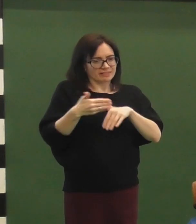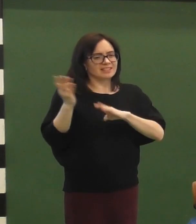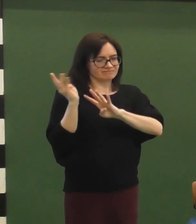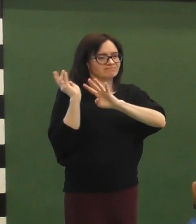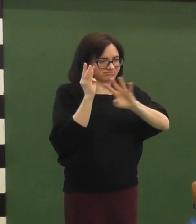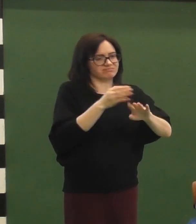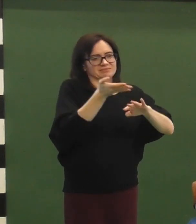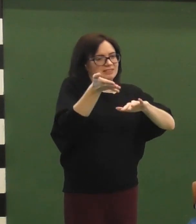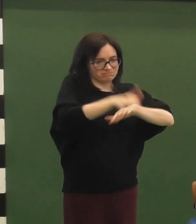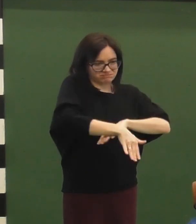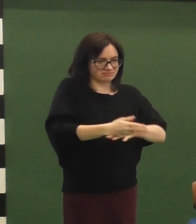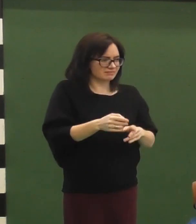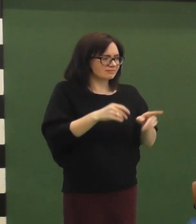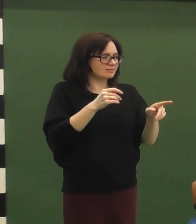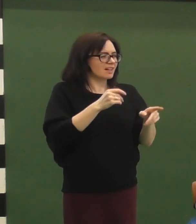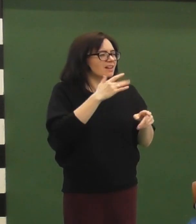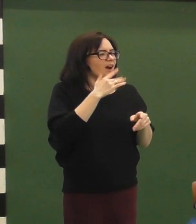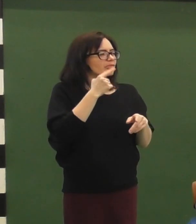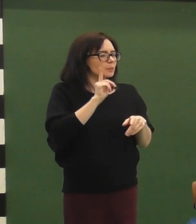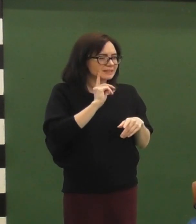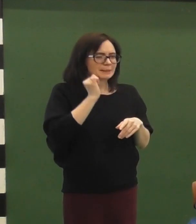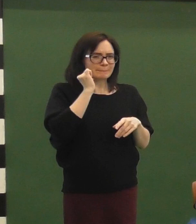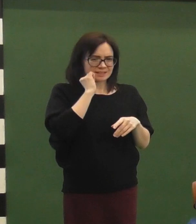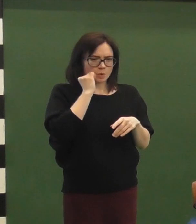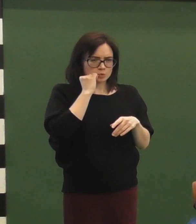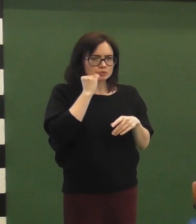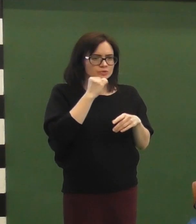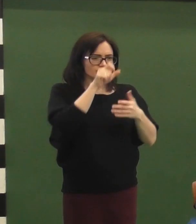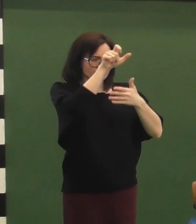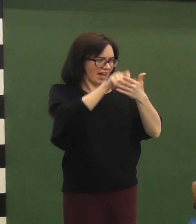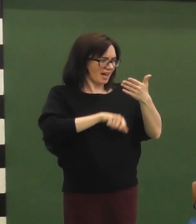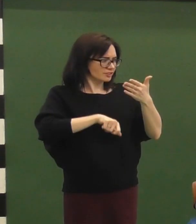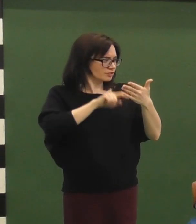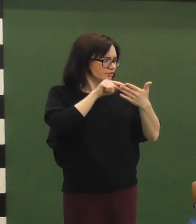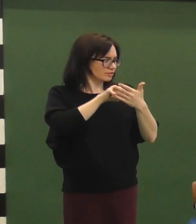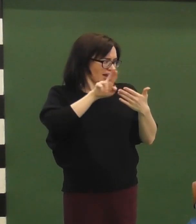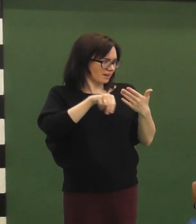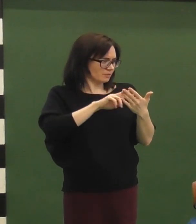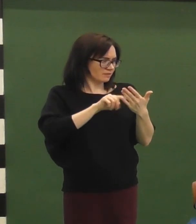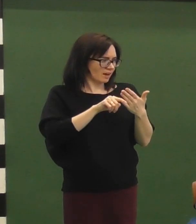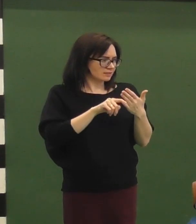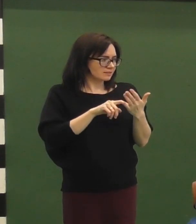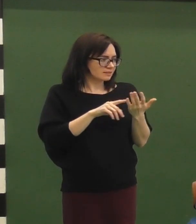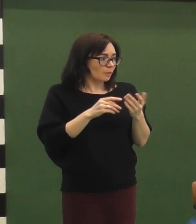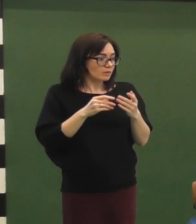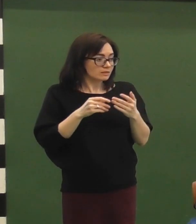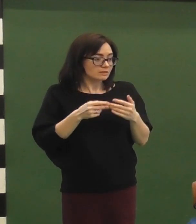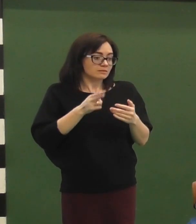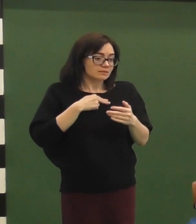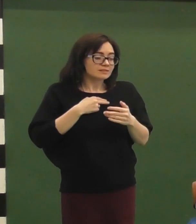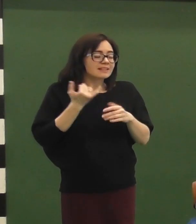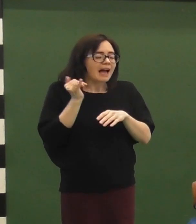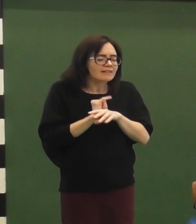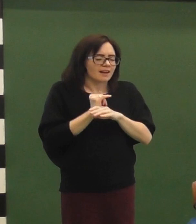a Radnót is megírta a versében, hogy nem kaptunk enni